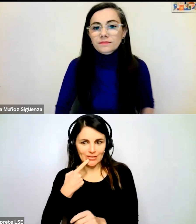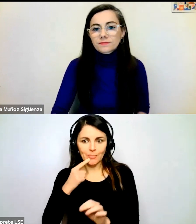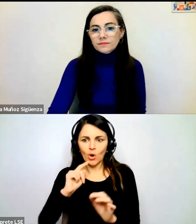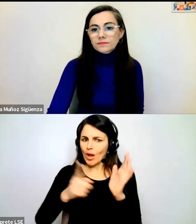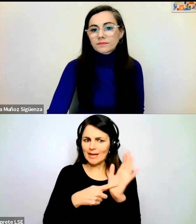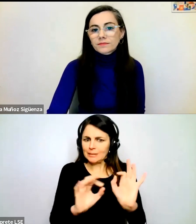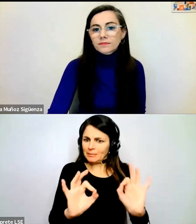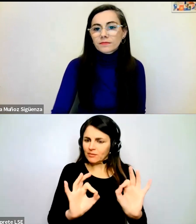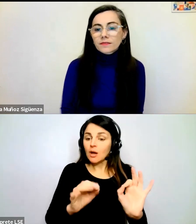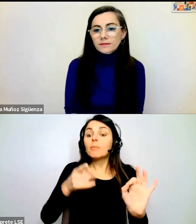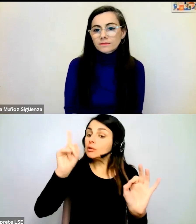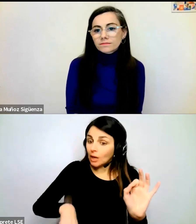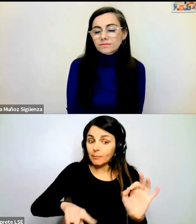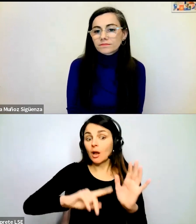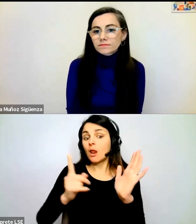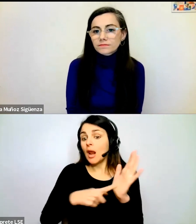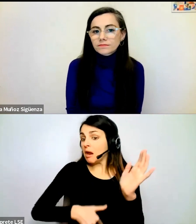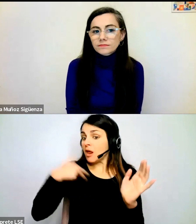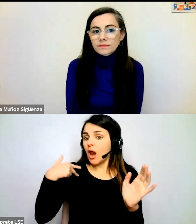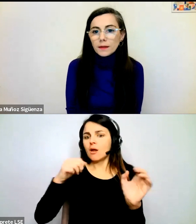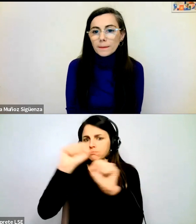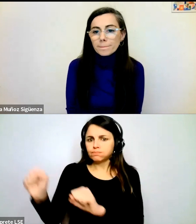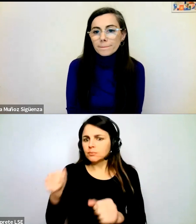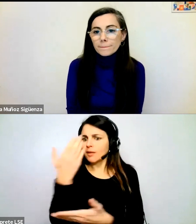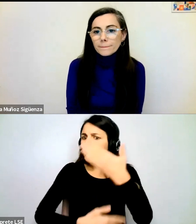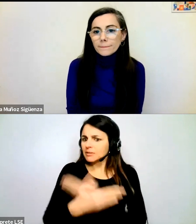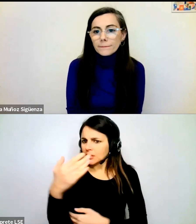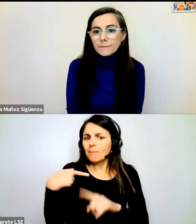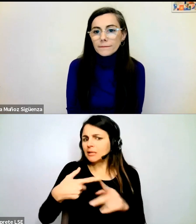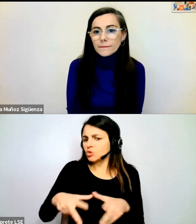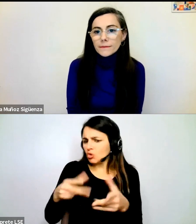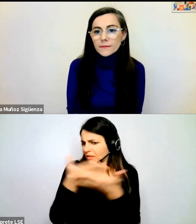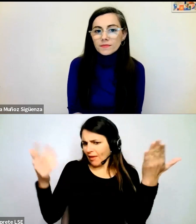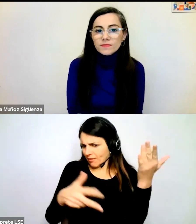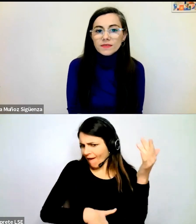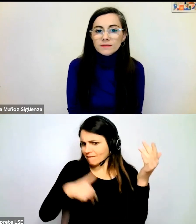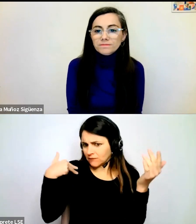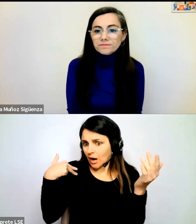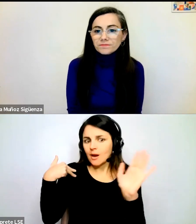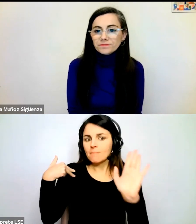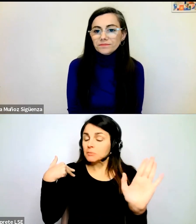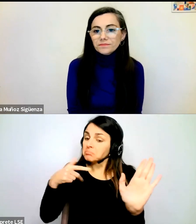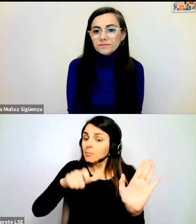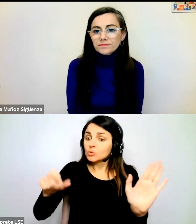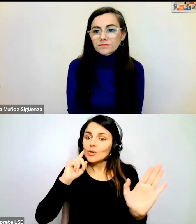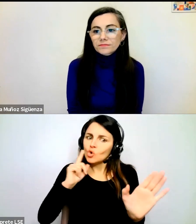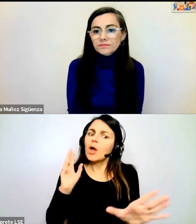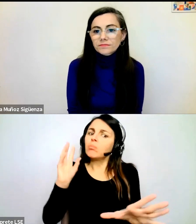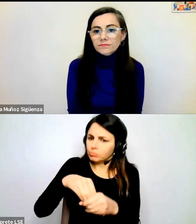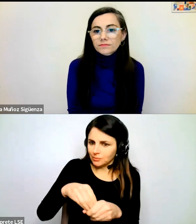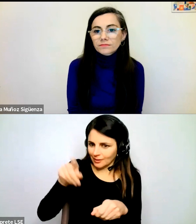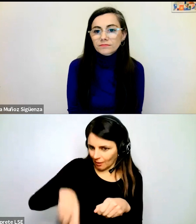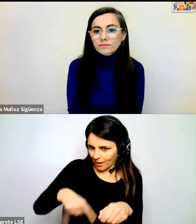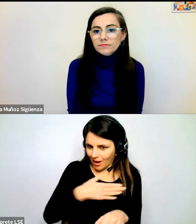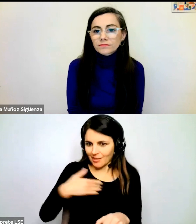también a las personas con discapacidad y a toda la ciudadanía, que al final las personas sordas también son beneficiarios directos